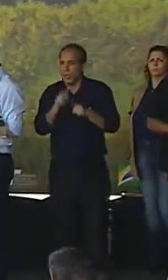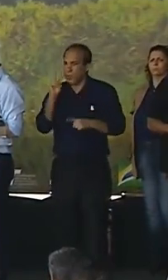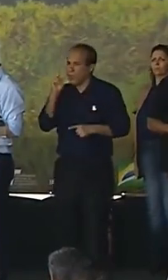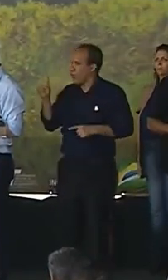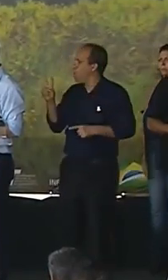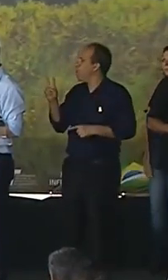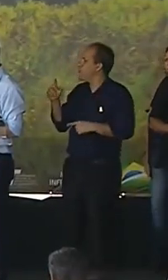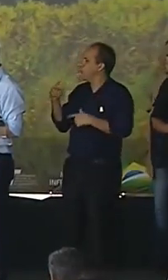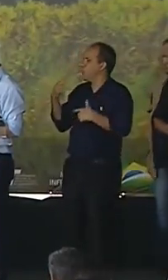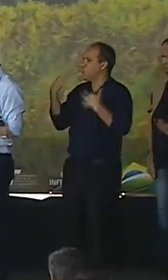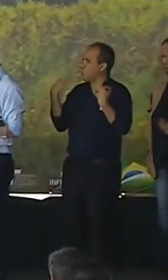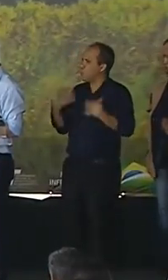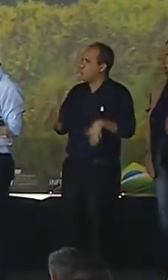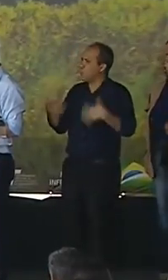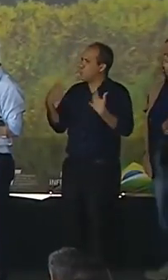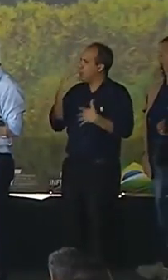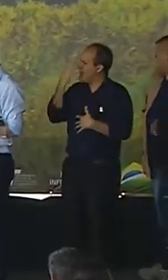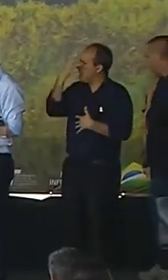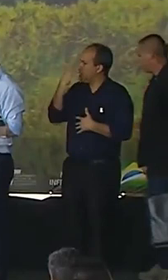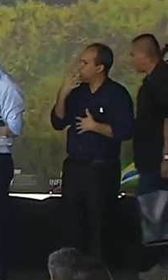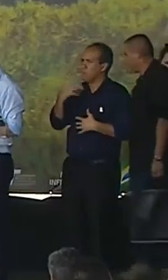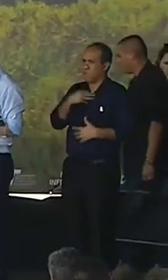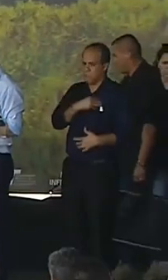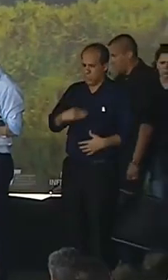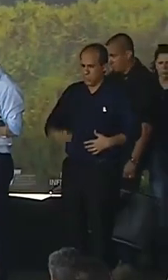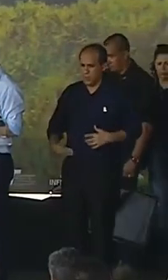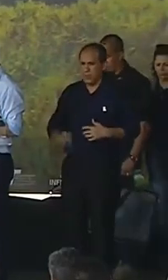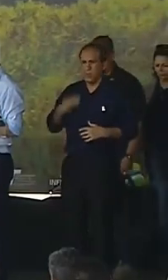vendo que o Ministério e o ministro Tarcísio têm tocado esse